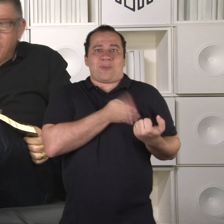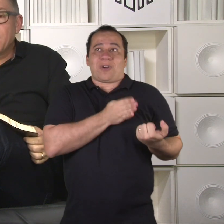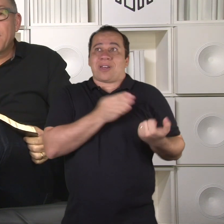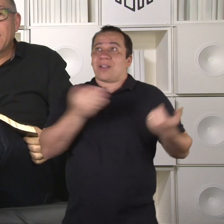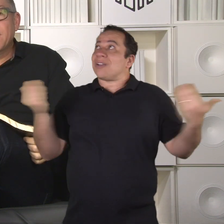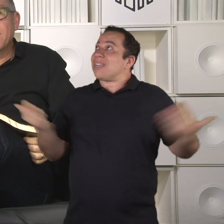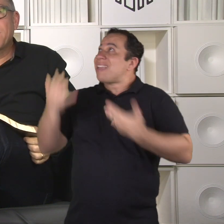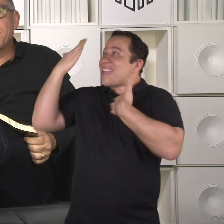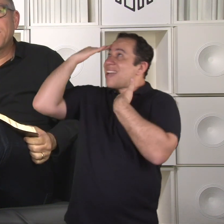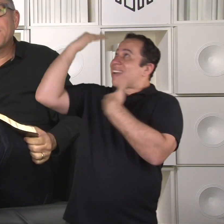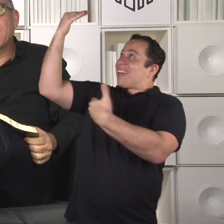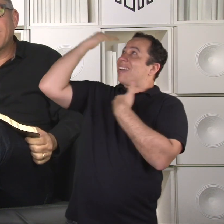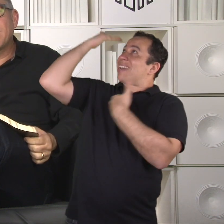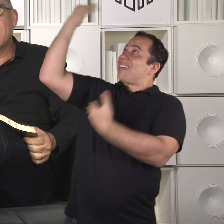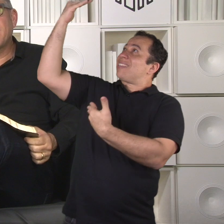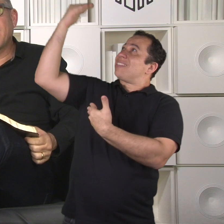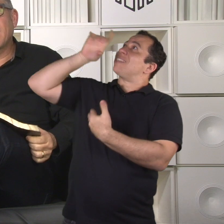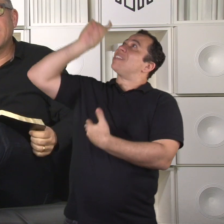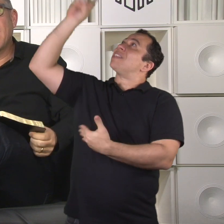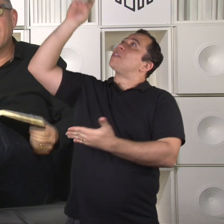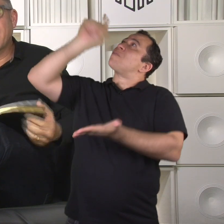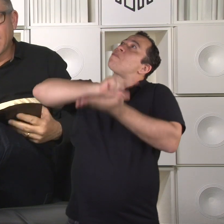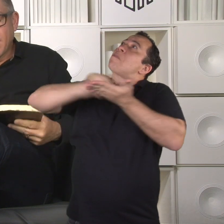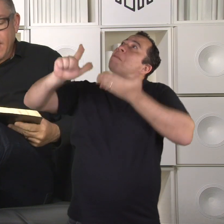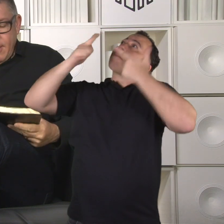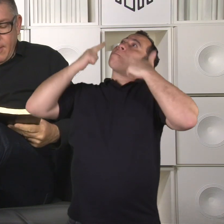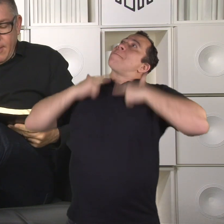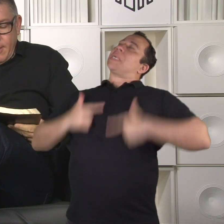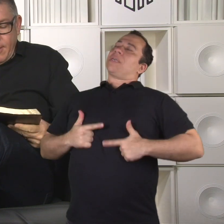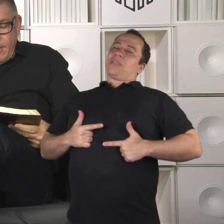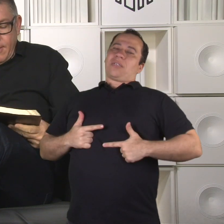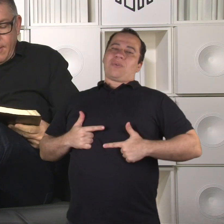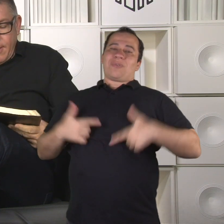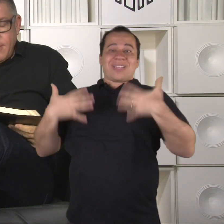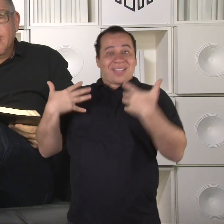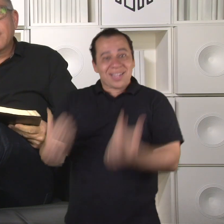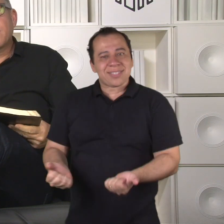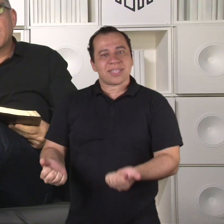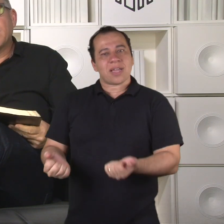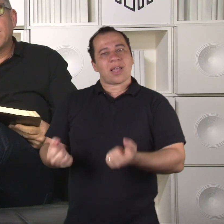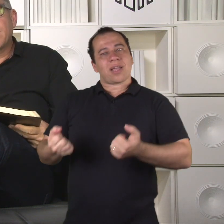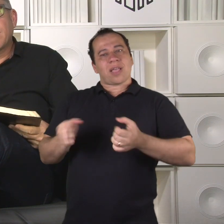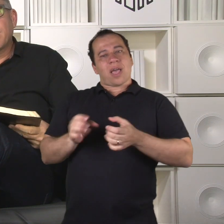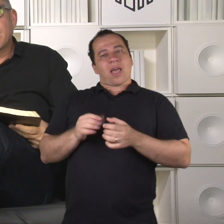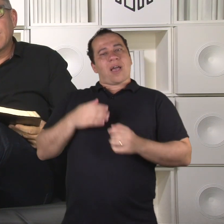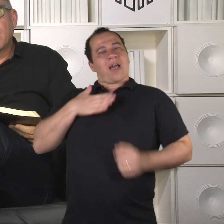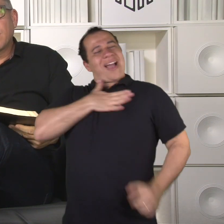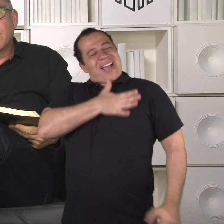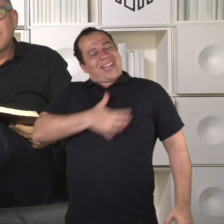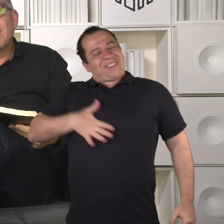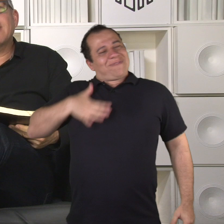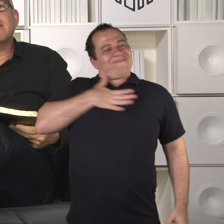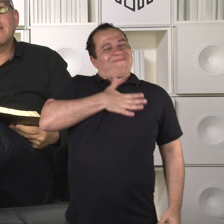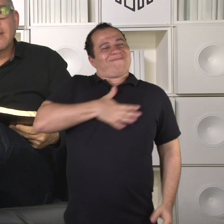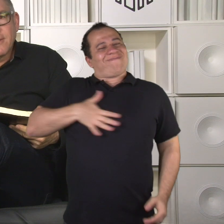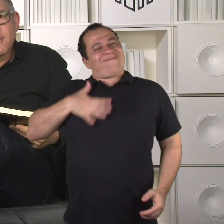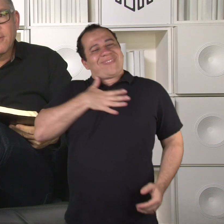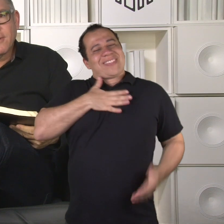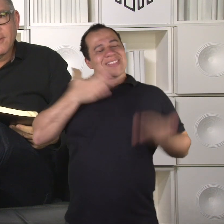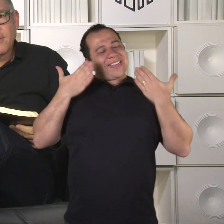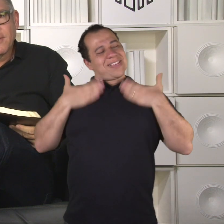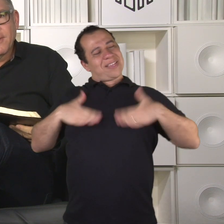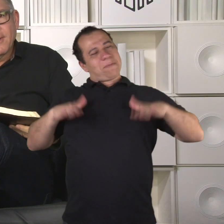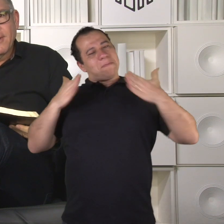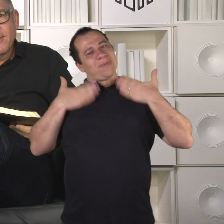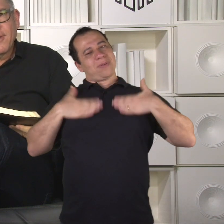se coloque debaixo desse jugo suave, desse fardo leve e que essa seja uma noite em que você encontre